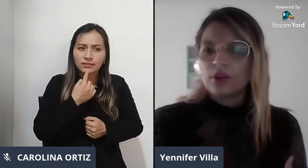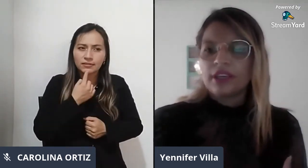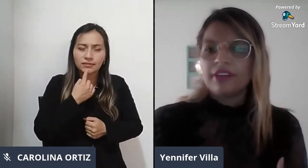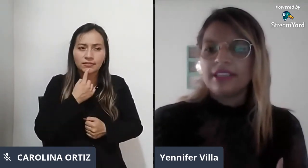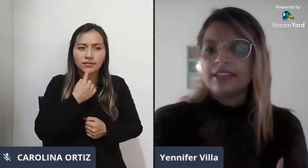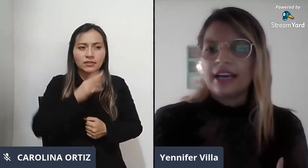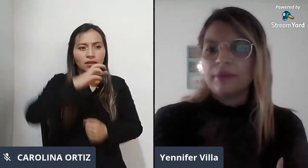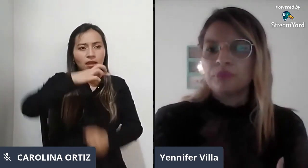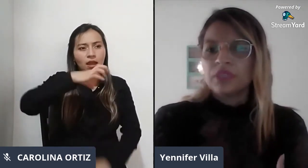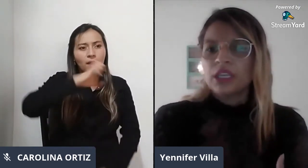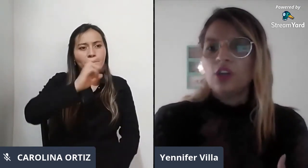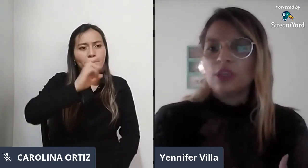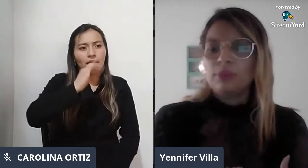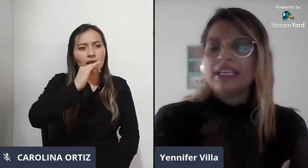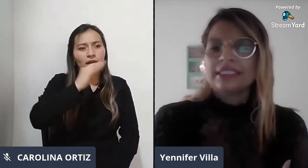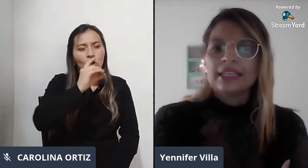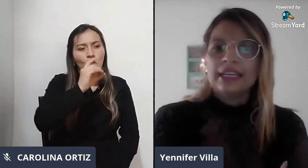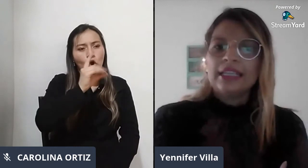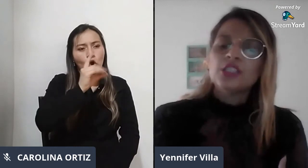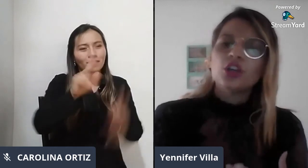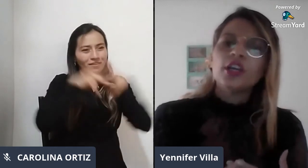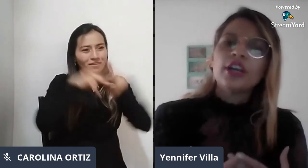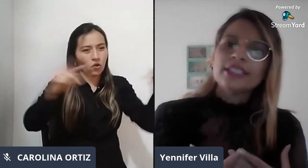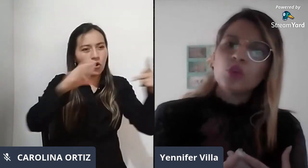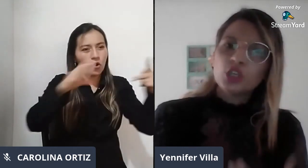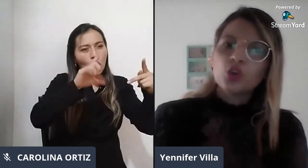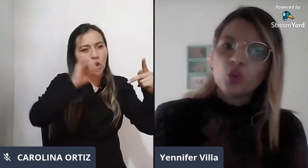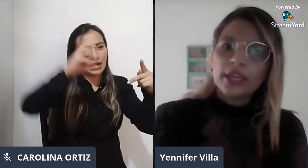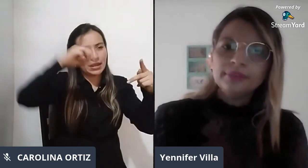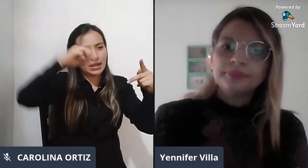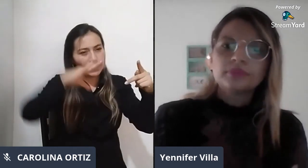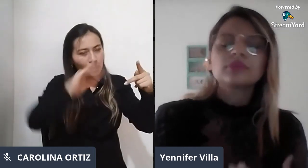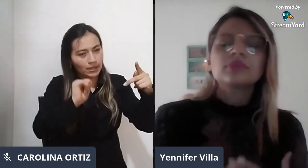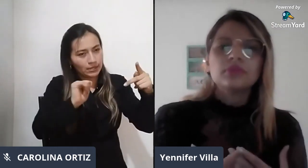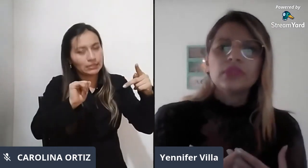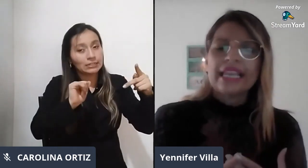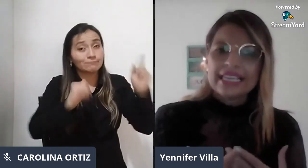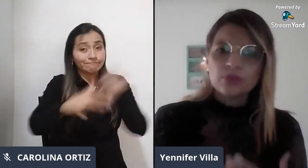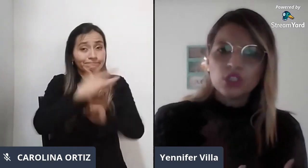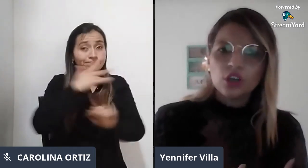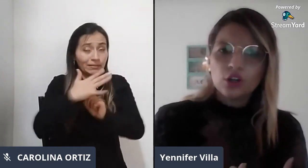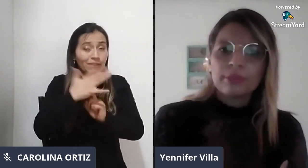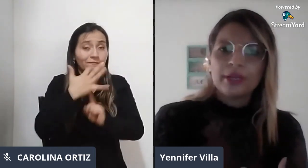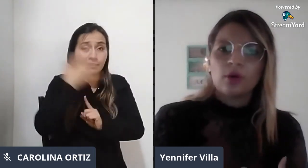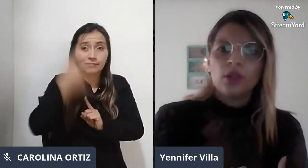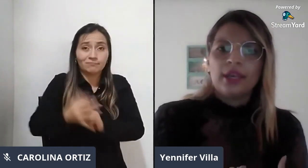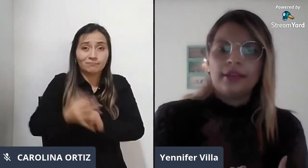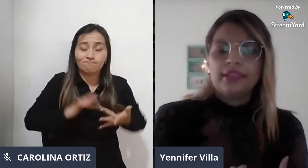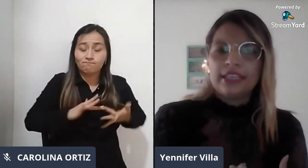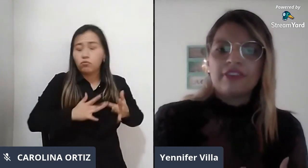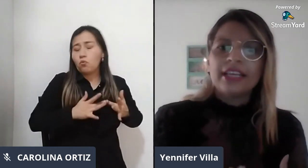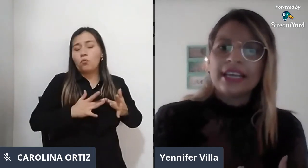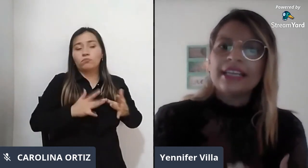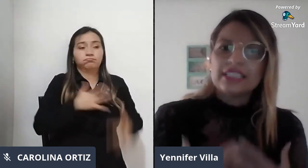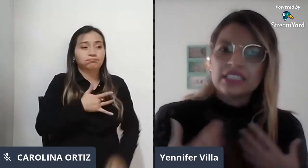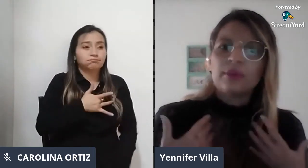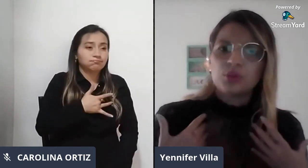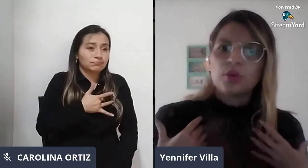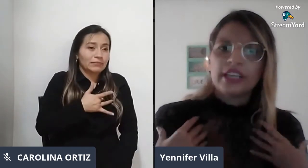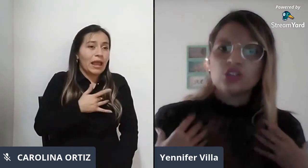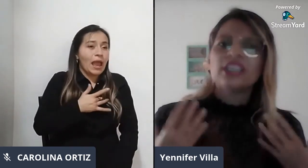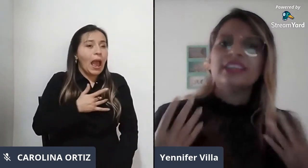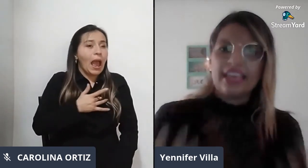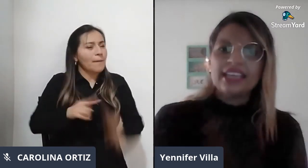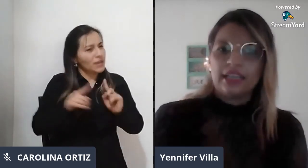Olímpica y Jorge, frente a lo que implica esta realidad, yo creo que es muy cruda, que es muy dolorosa, pero diría Freire que